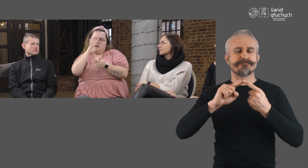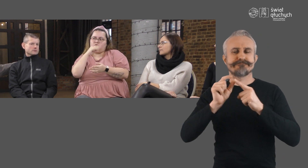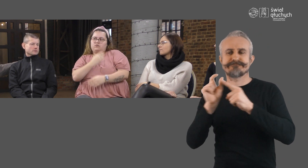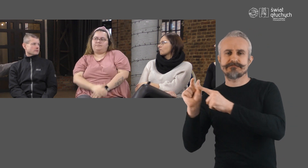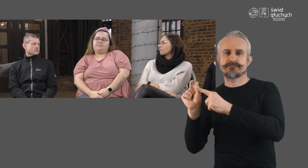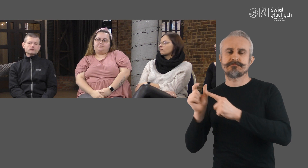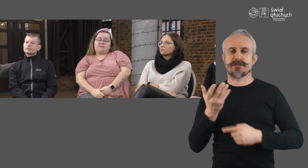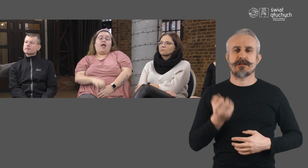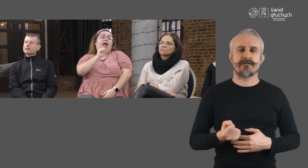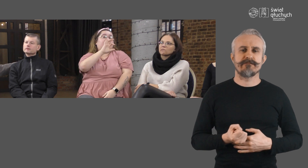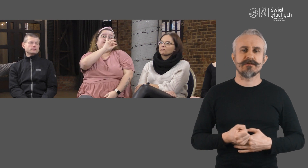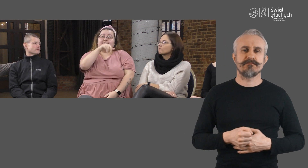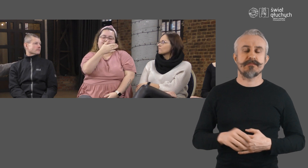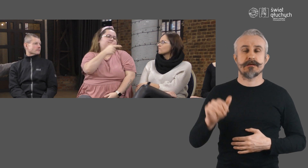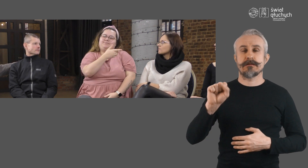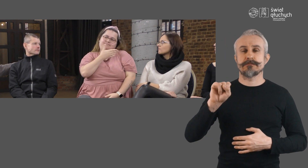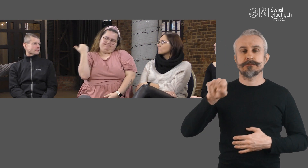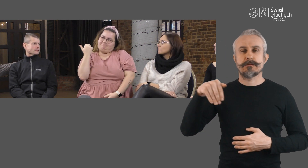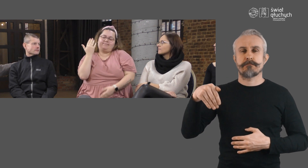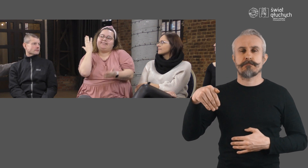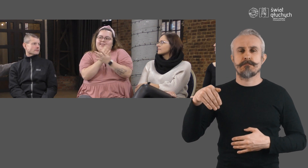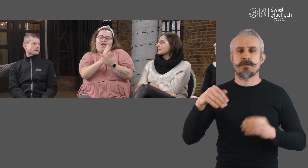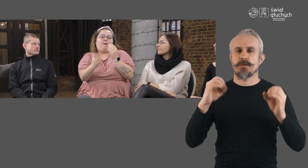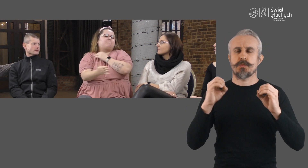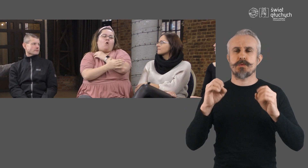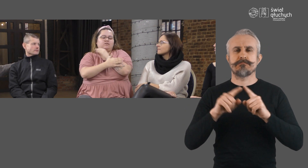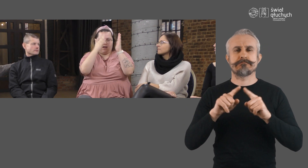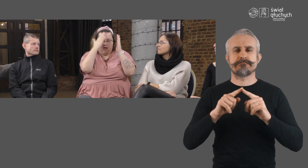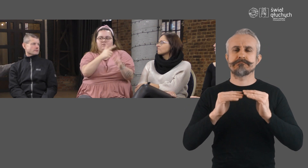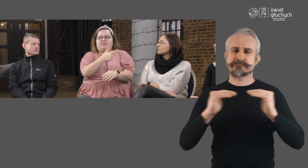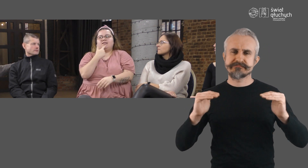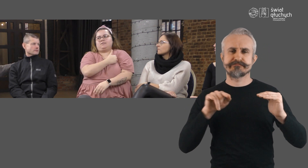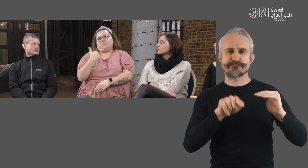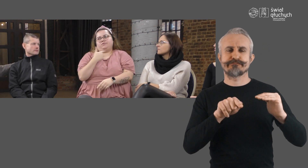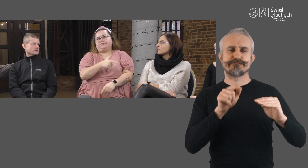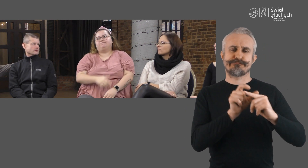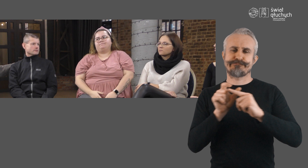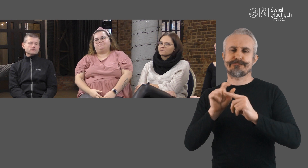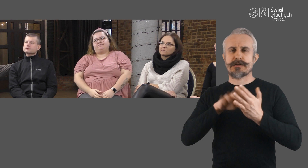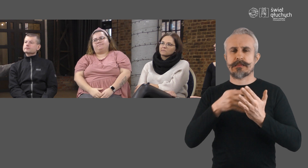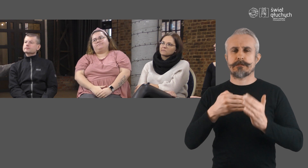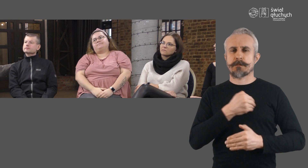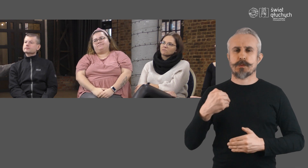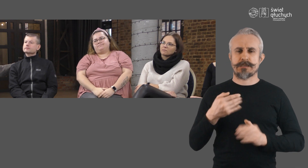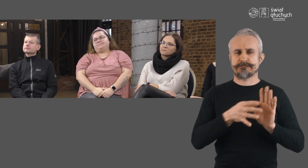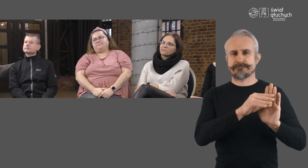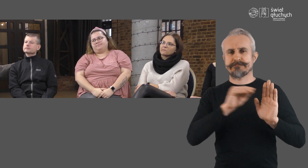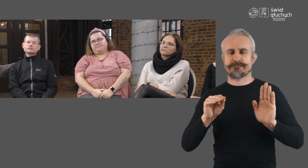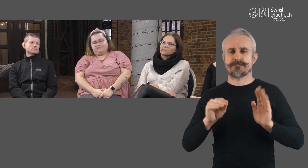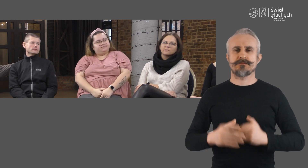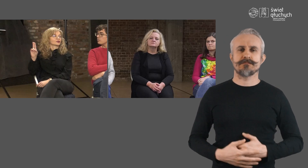ma własną gramatykę. Tak wygląda różnica, a w SJM-ie czegoś takiego nie ma. Tam jest tylko podstawą gramatyka